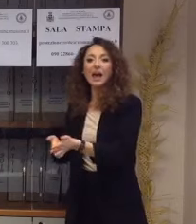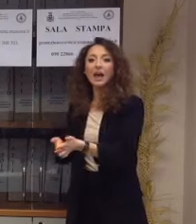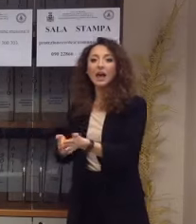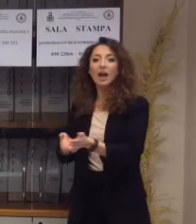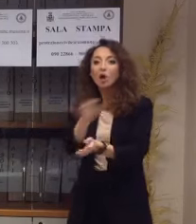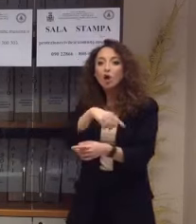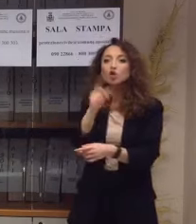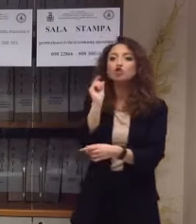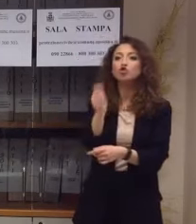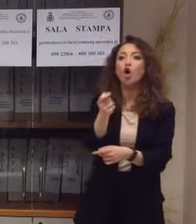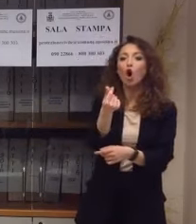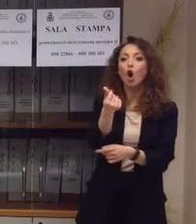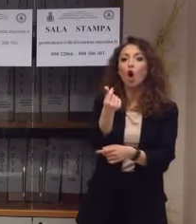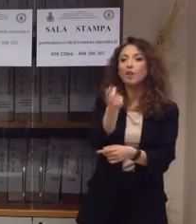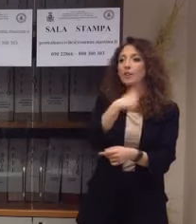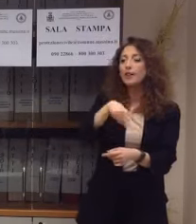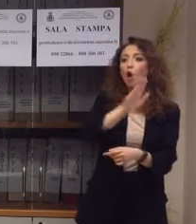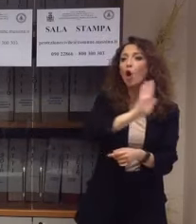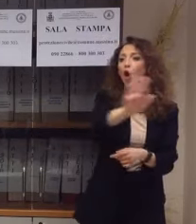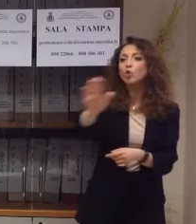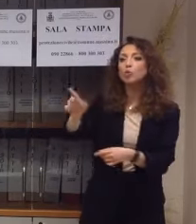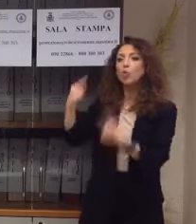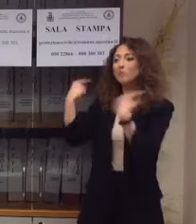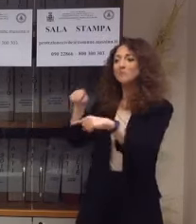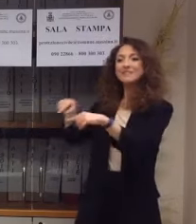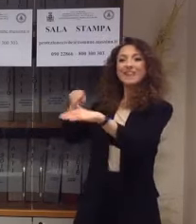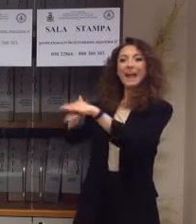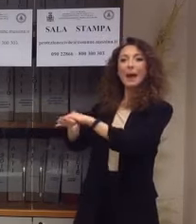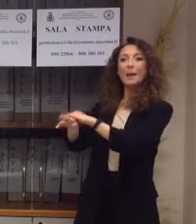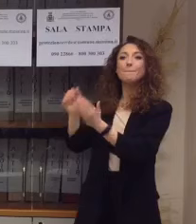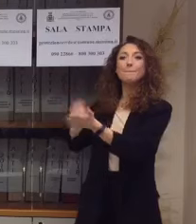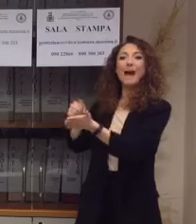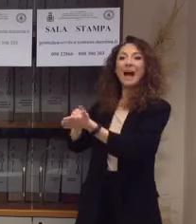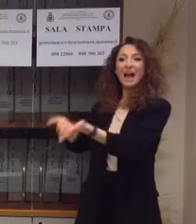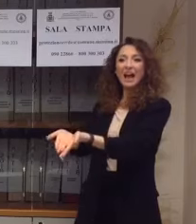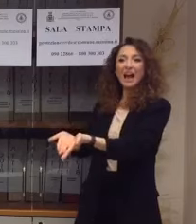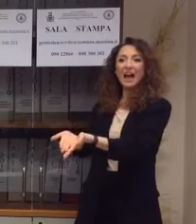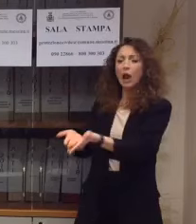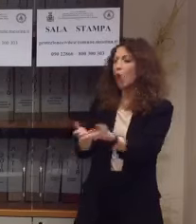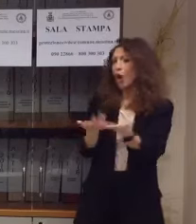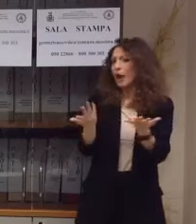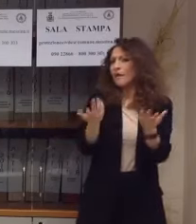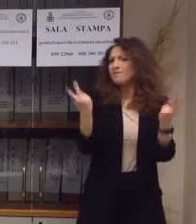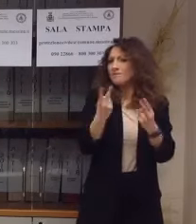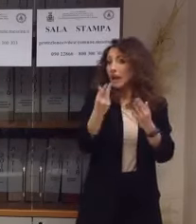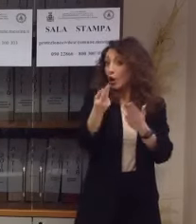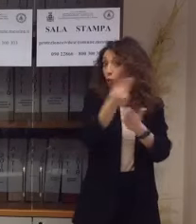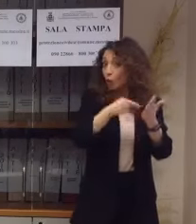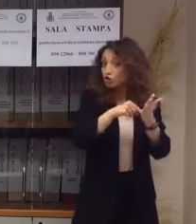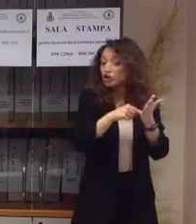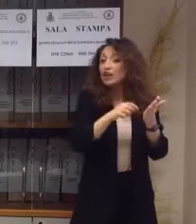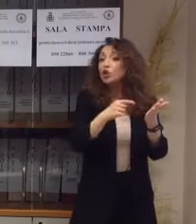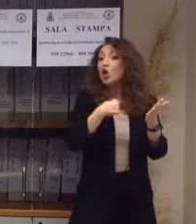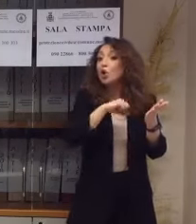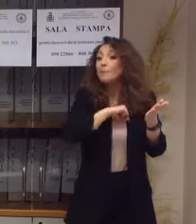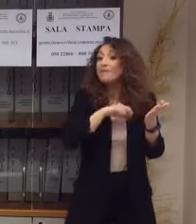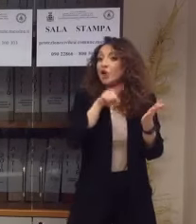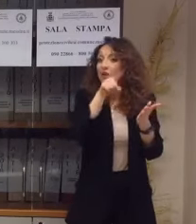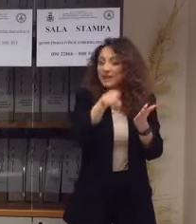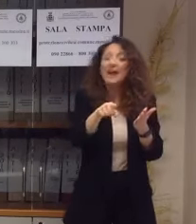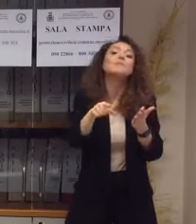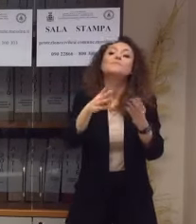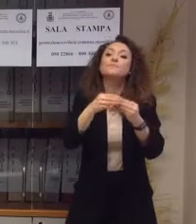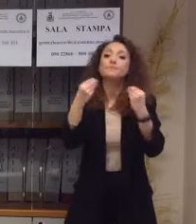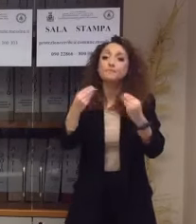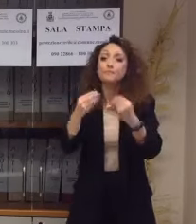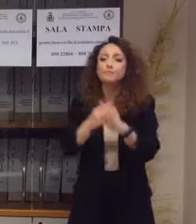sono lì. E allora l'operazione è molto semplice. Io mi fido di te. Si fa una norma nazionale, si fa dare la